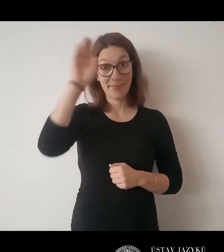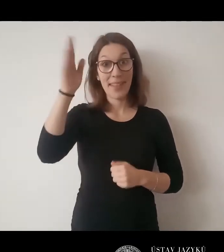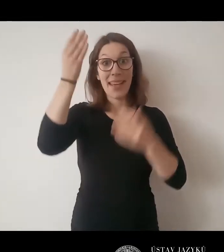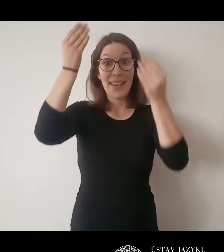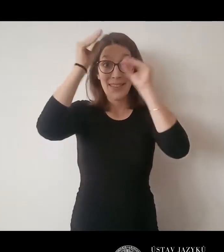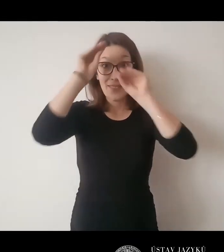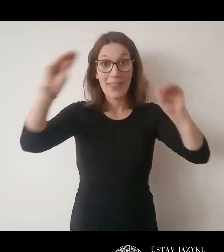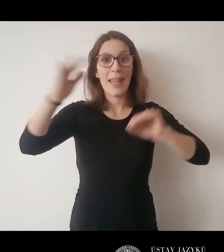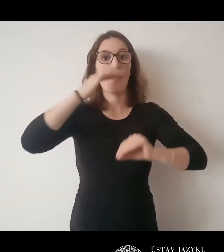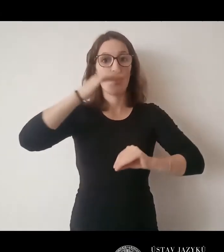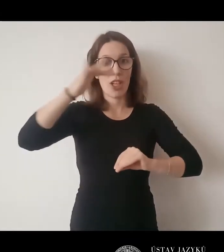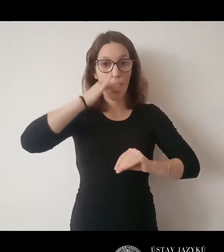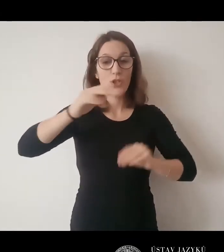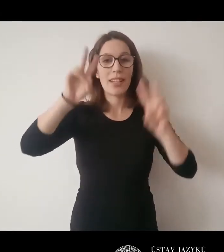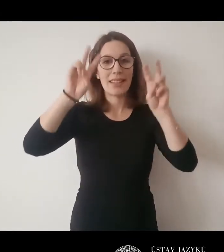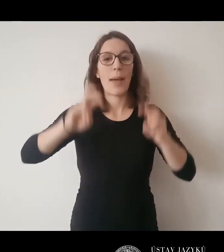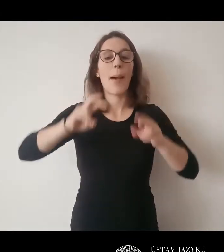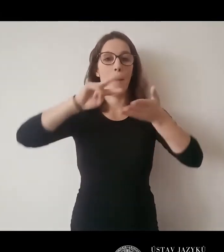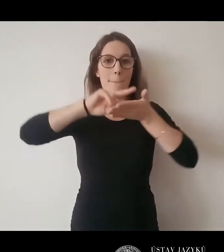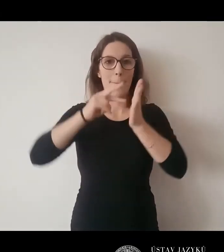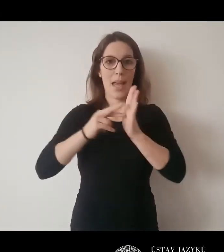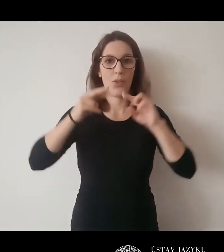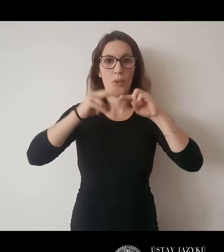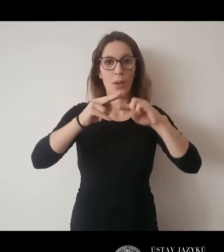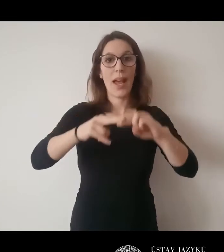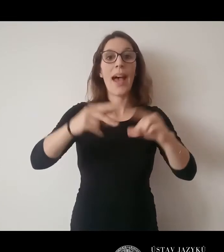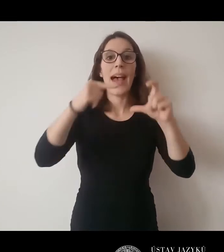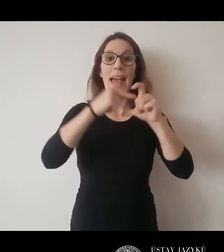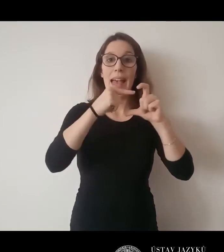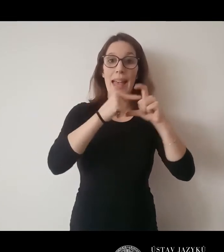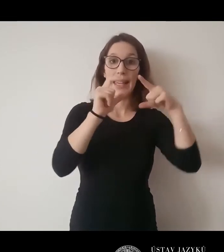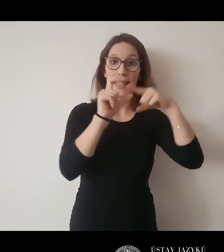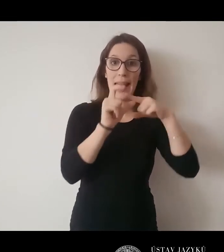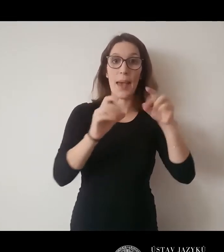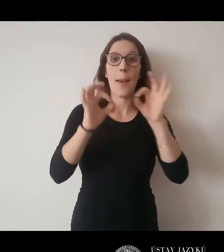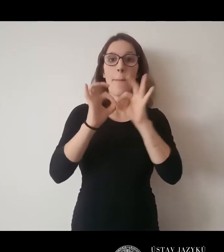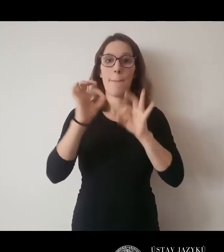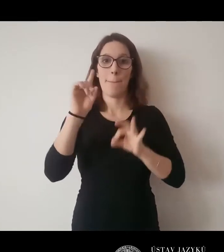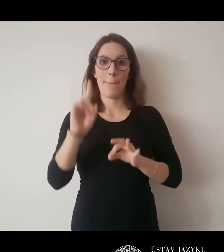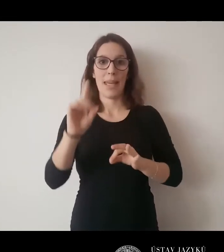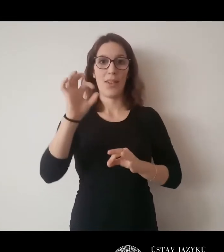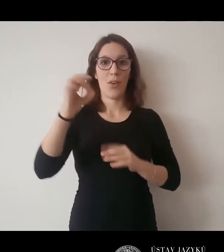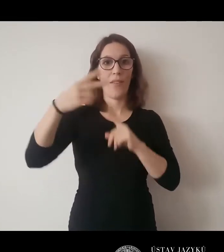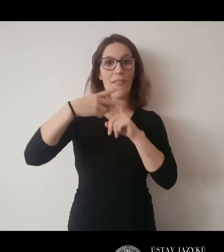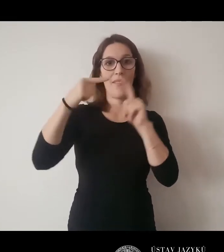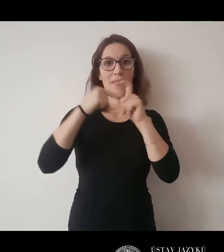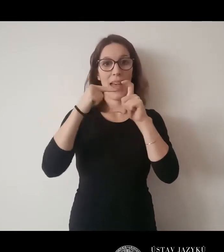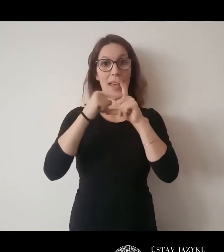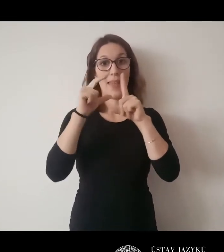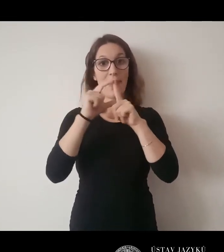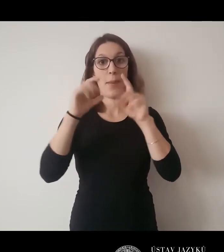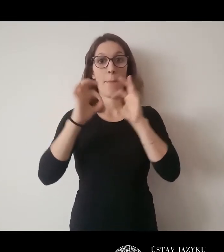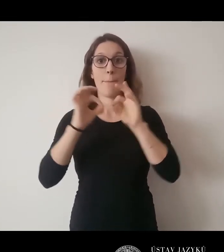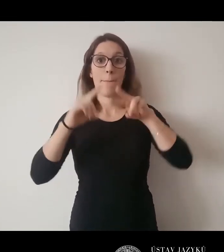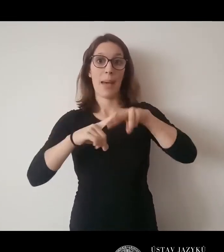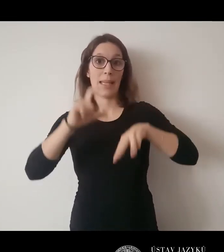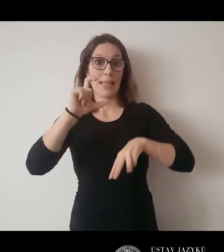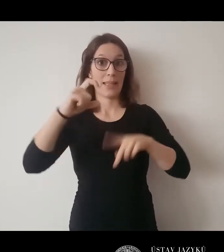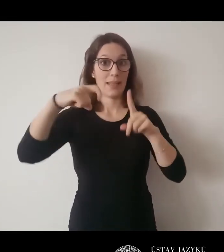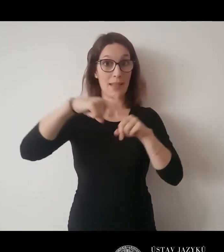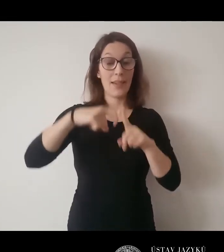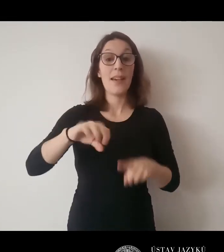Den. Vítám vás na krátkém představení metody EEG Biofeedback, kterou máme k dispozici v EEG